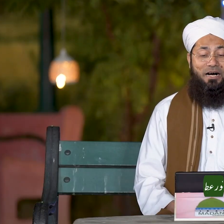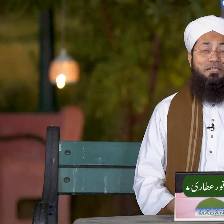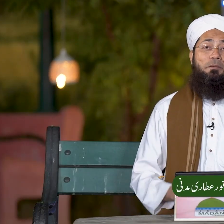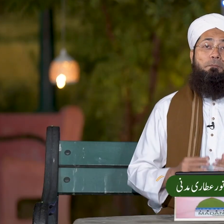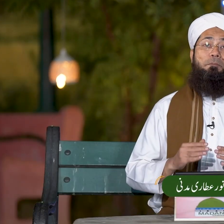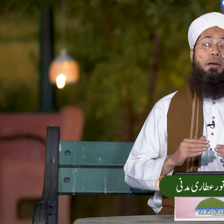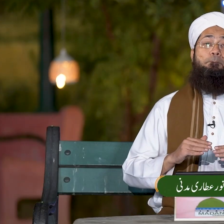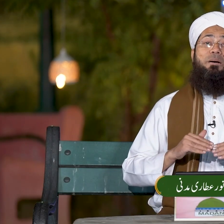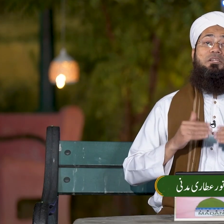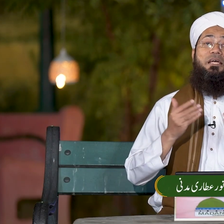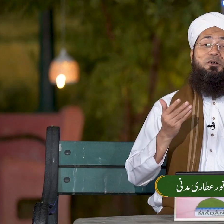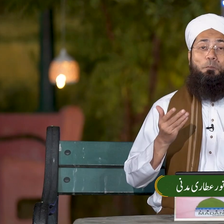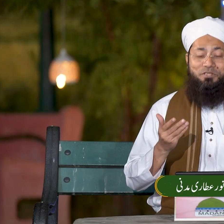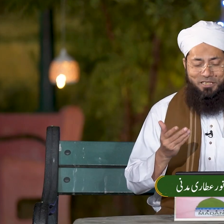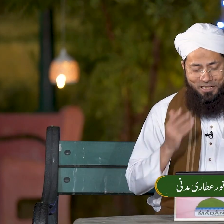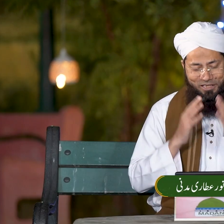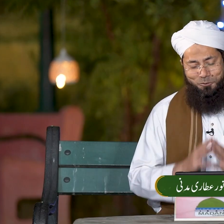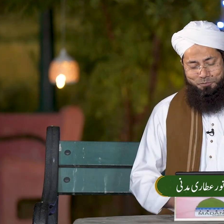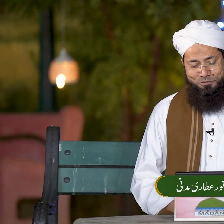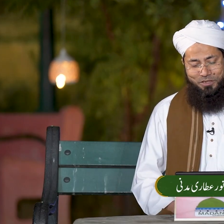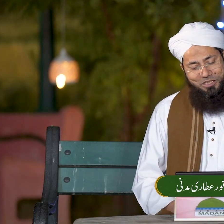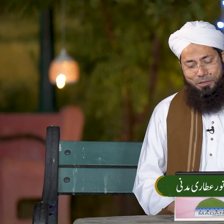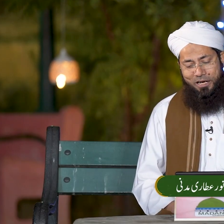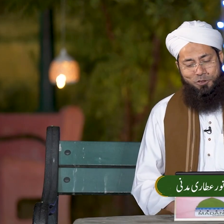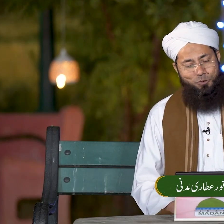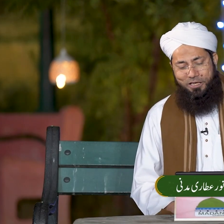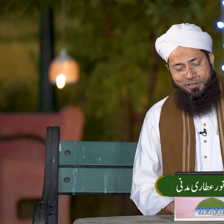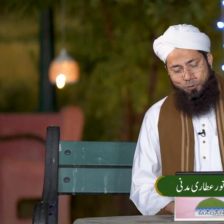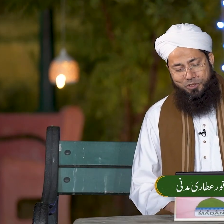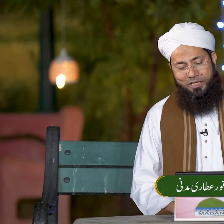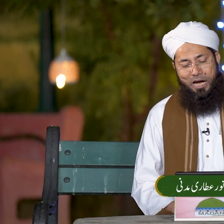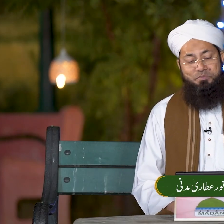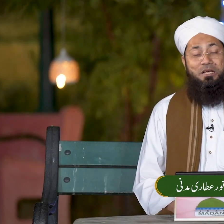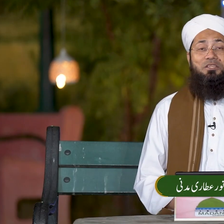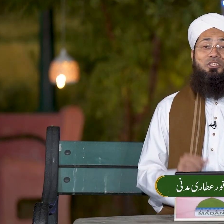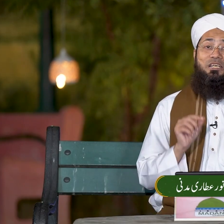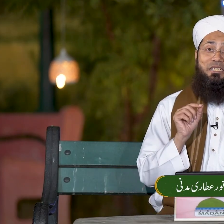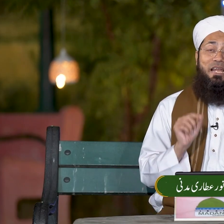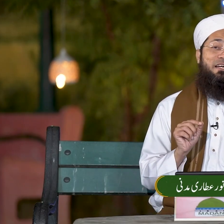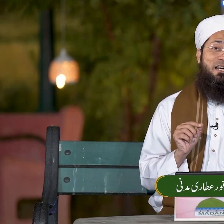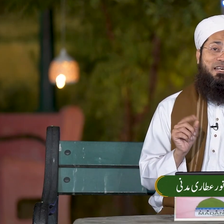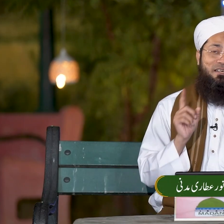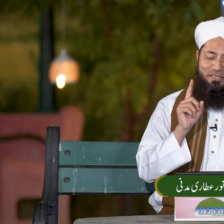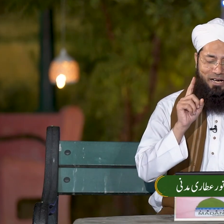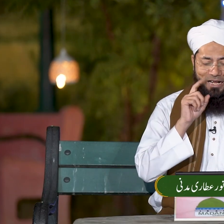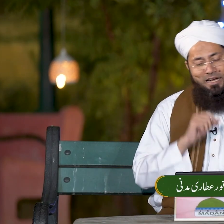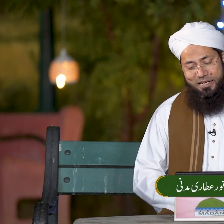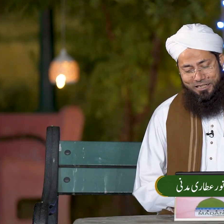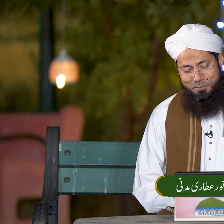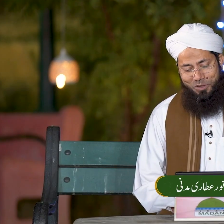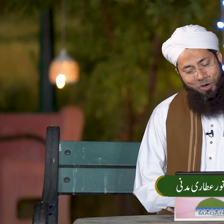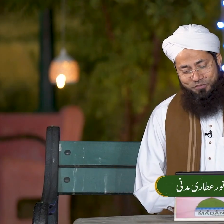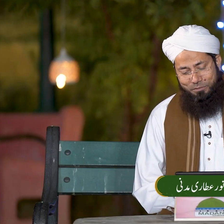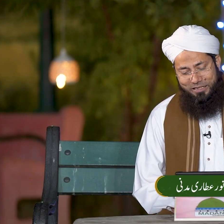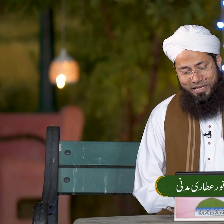کے ساتھ میں بندگی کو پسند کرتا ہوں۔ اس کے بعد حضور علیہ السلام تکیاں لگا کر کھانا نہ